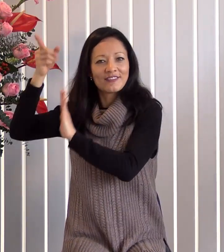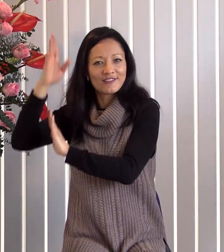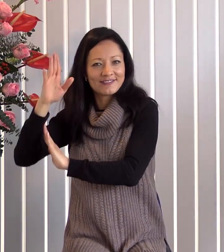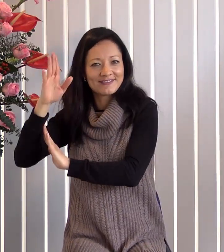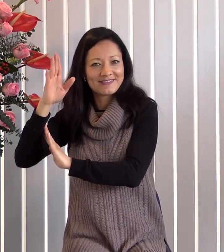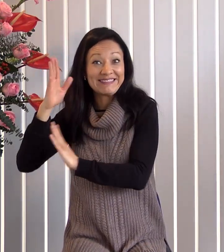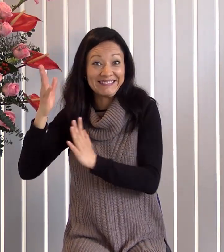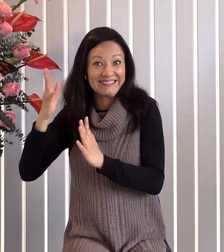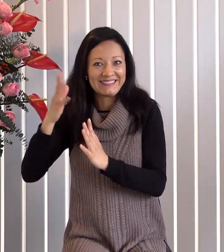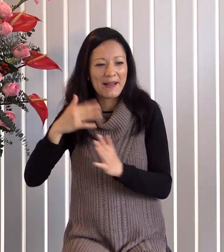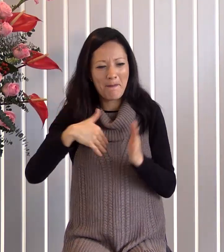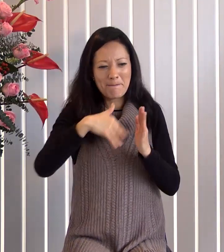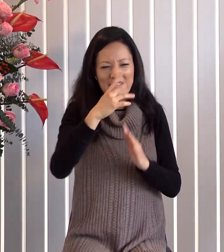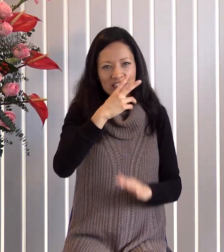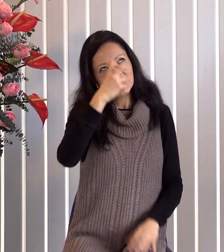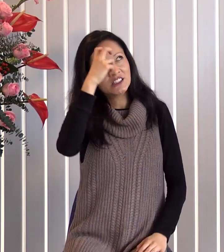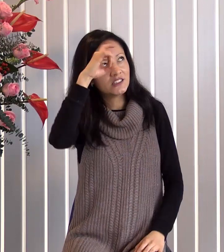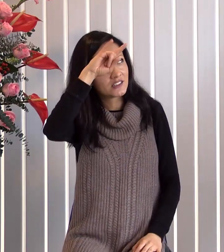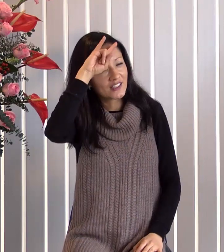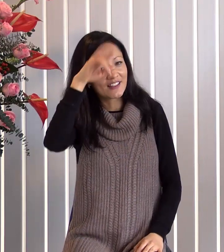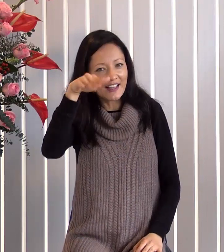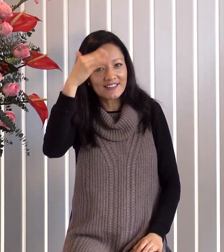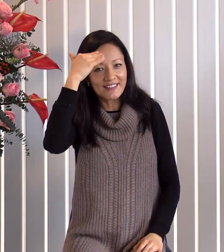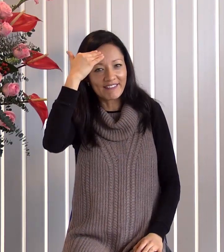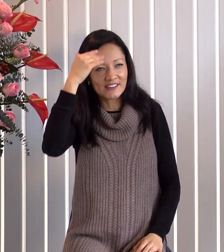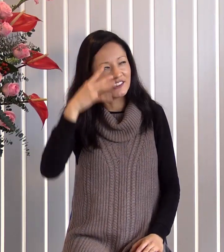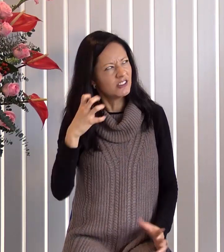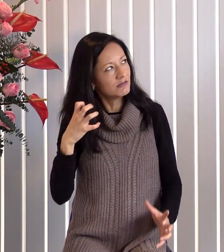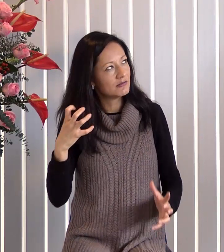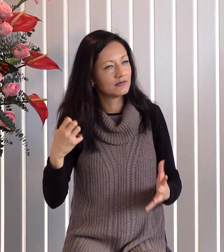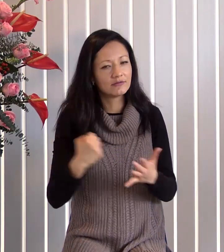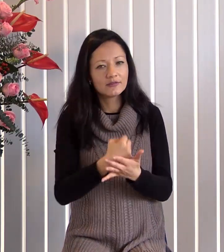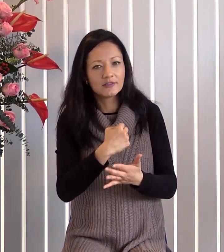Lo que más rabia le da a Satanás es que él lo sabe.